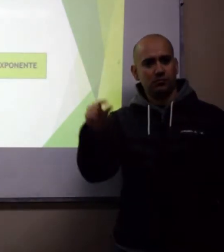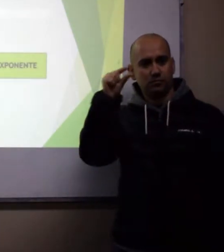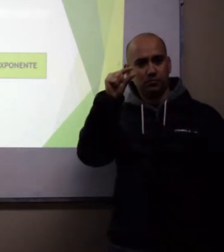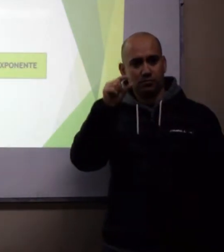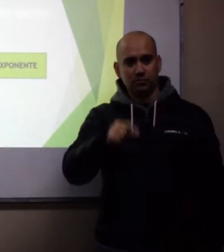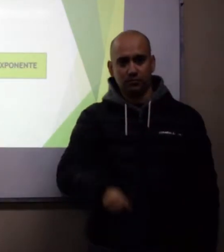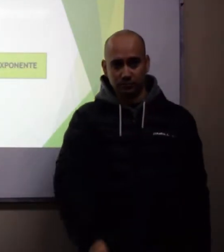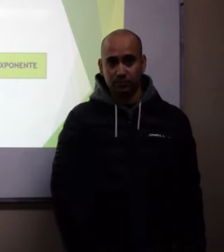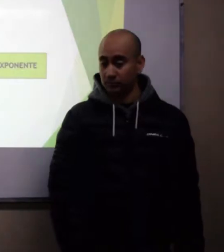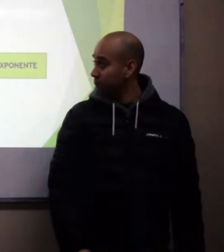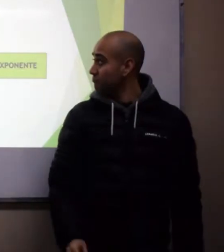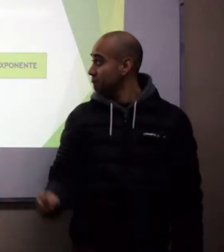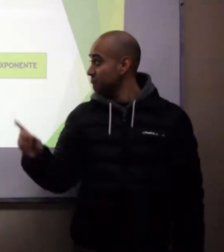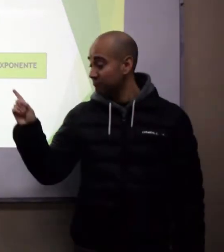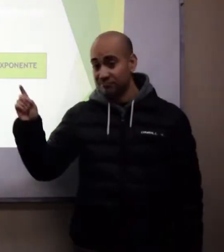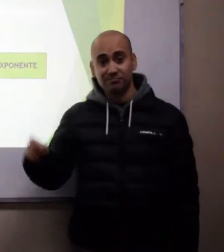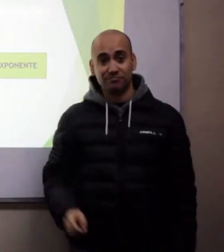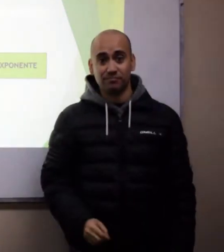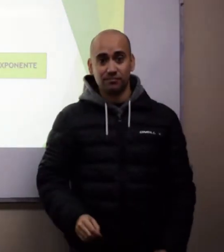Tenemos un exponente